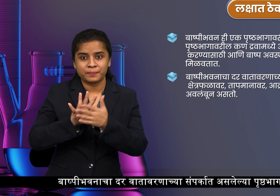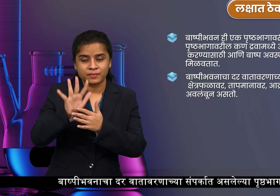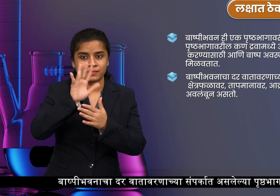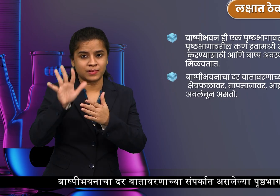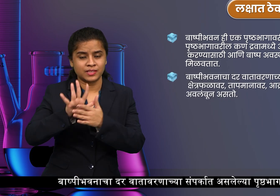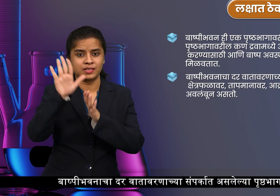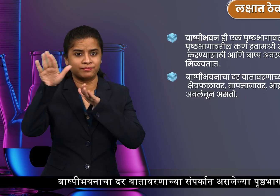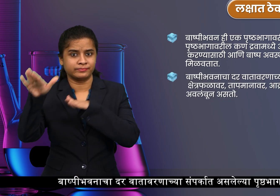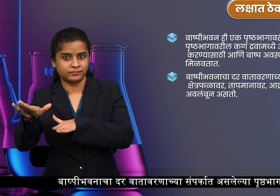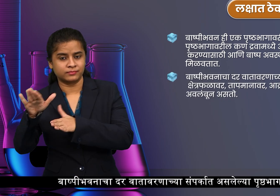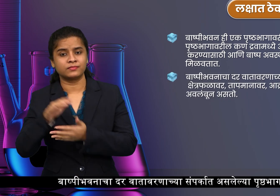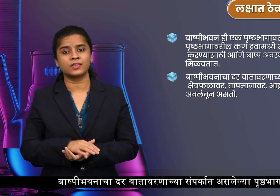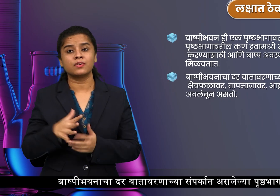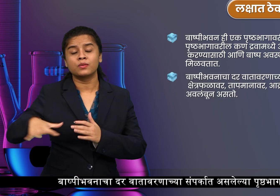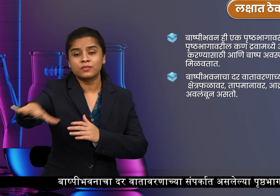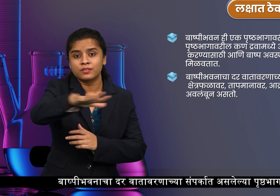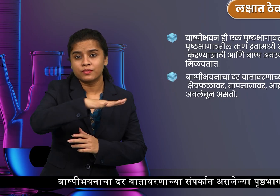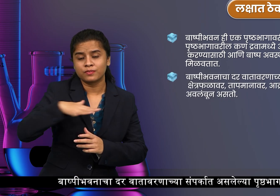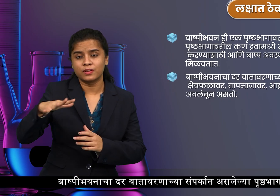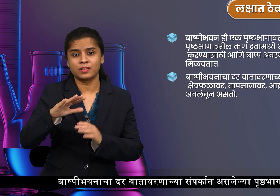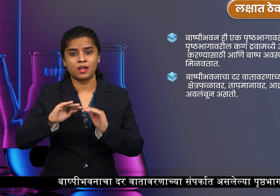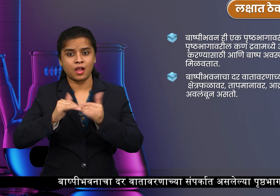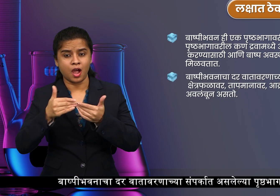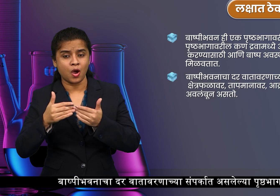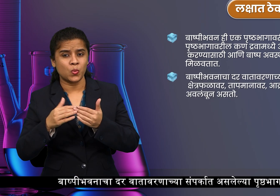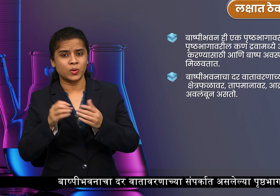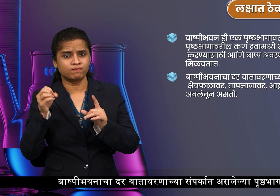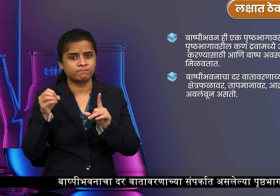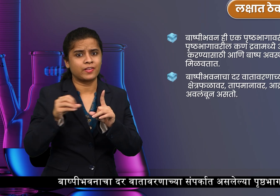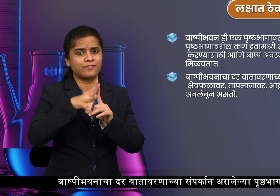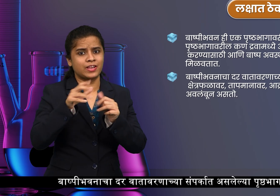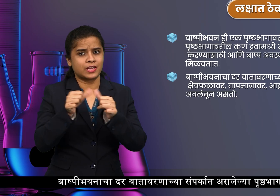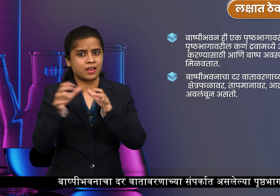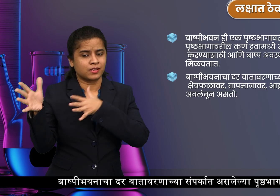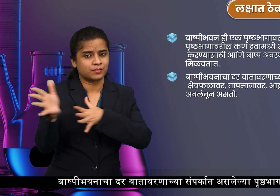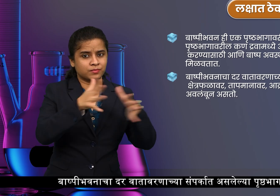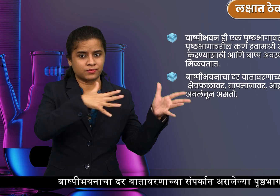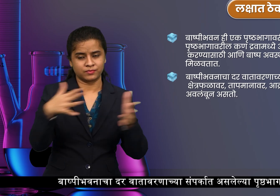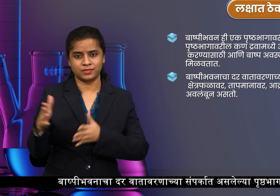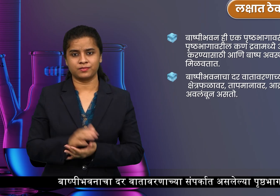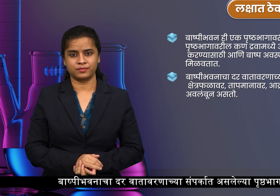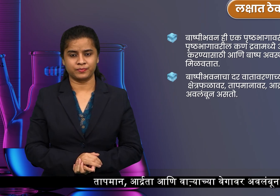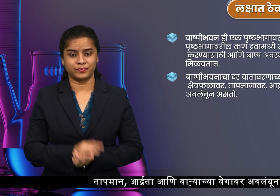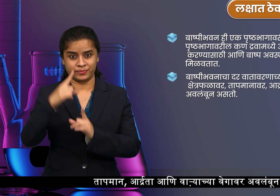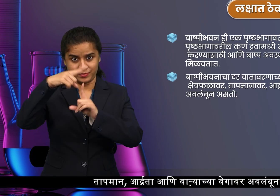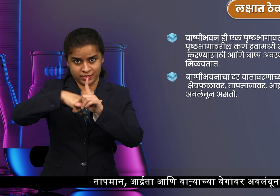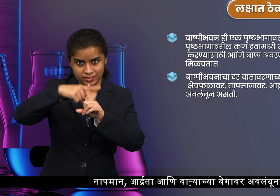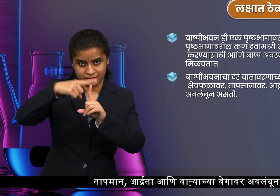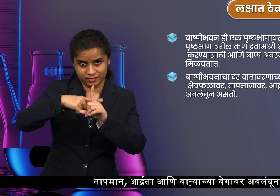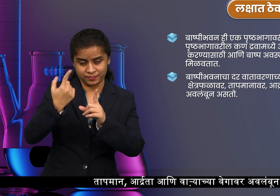बाष्पीभवनाचा दर वातावरणाच्या संपर्कात असलेल्या पृष्ठभागाच्या क्षेत्रफळावर, तापमान,